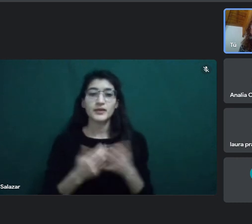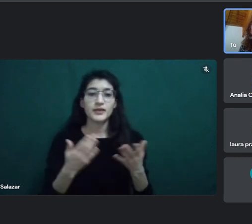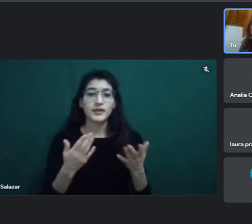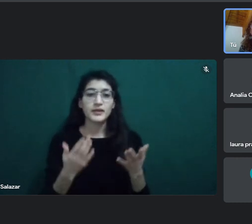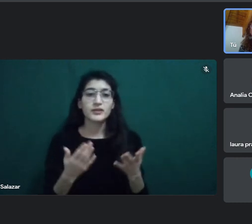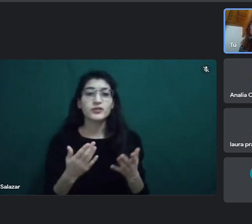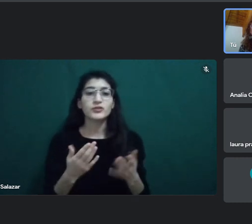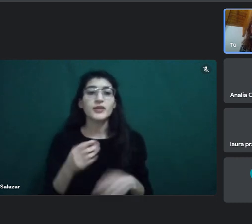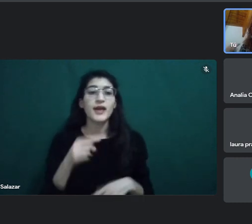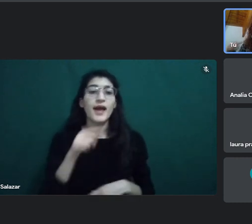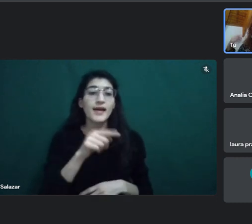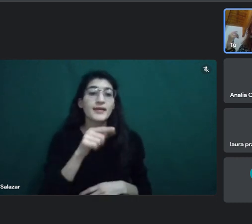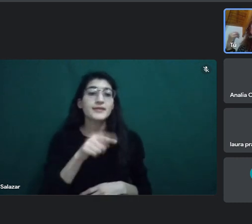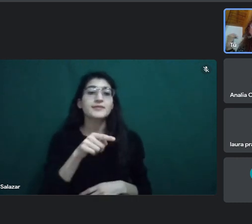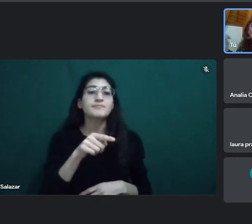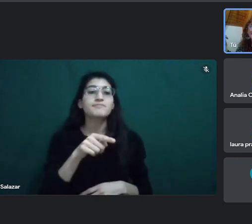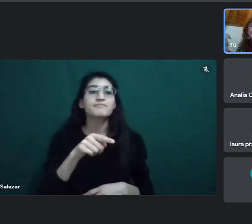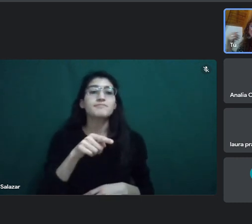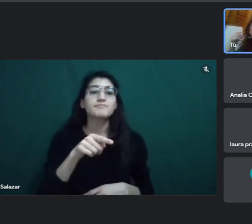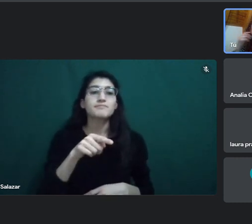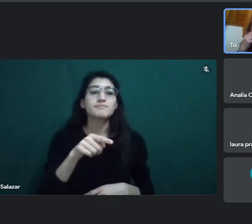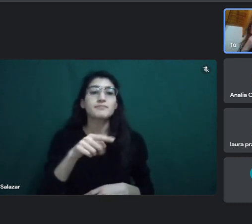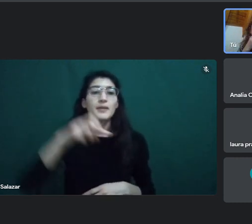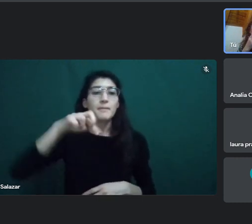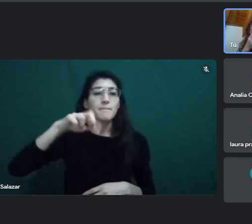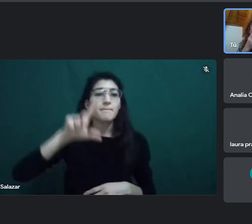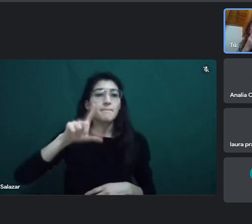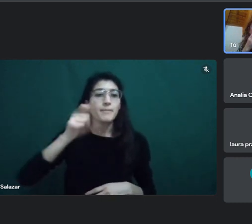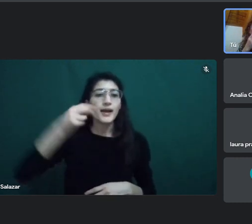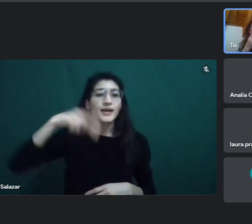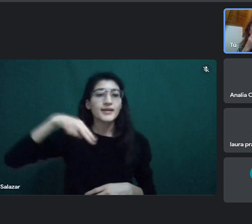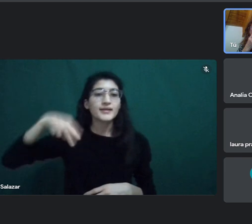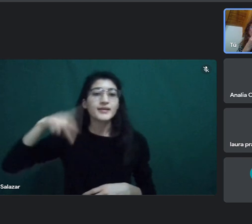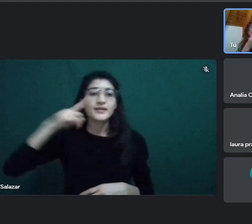cuál correspondería el primer planning que es sustantivo núcleo?